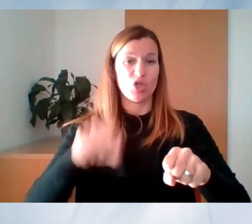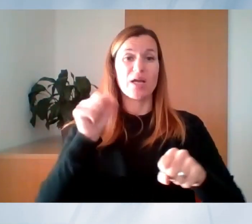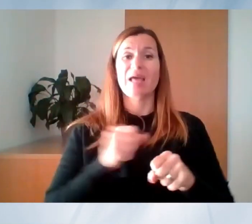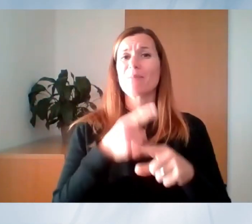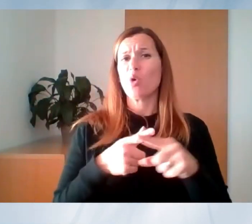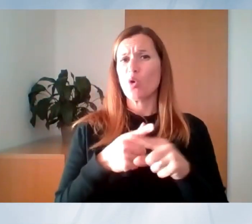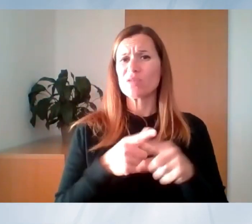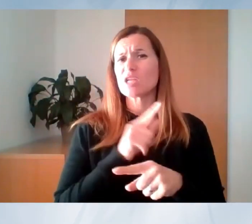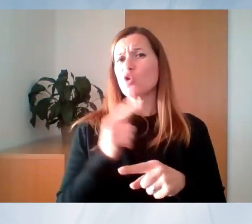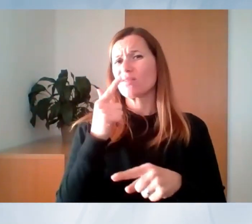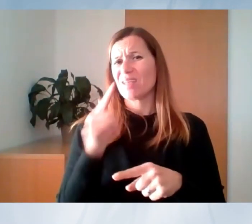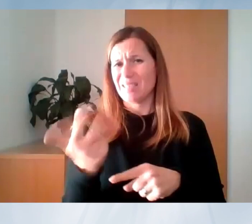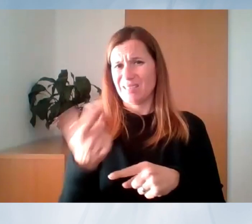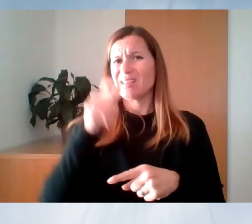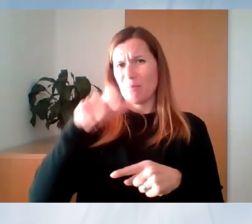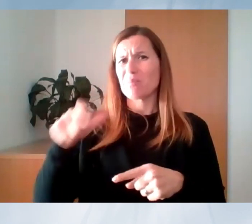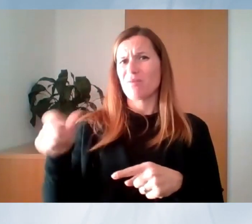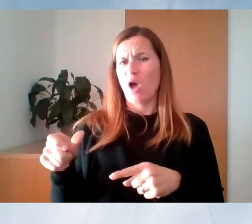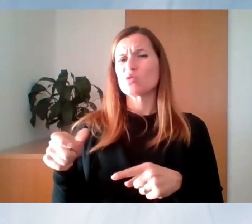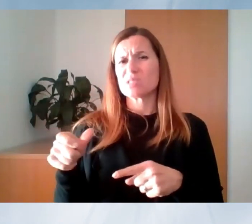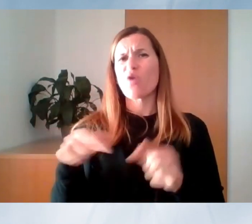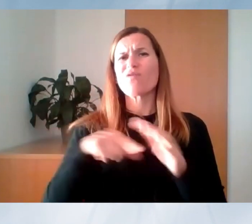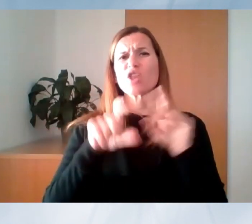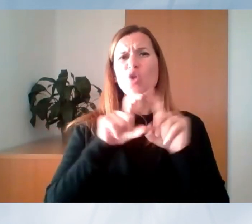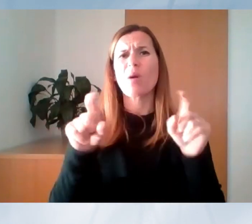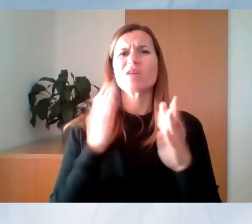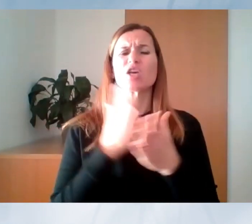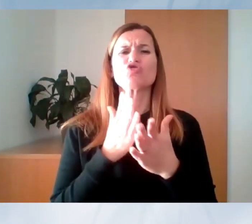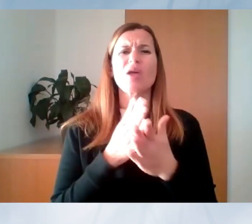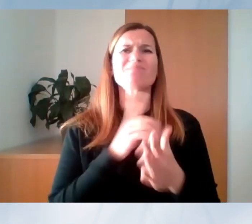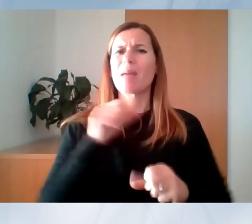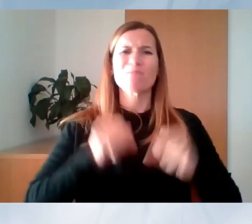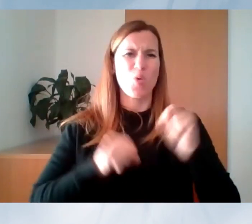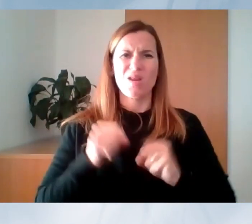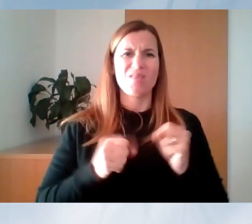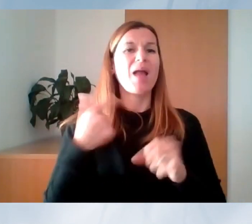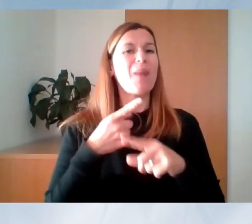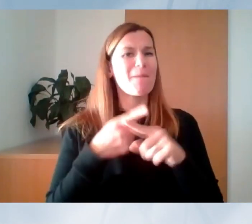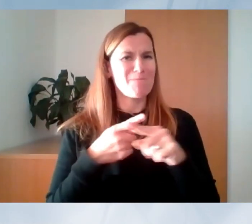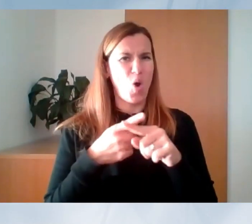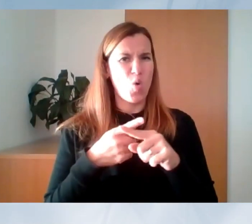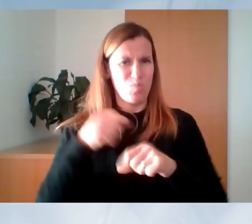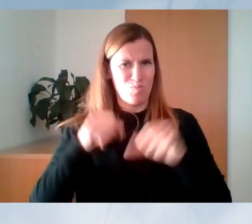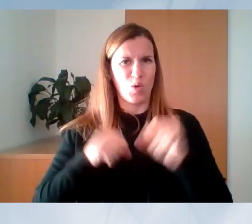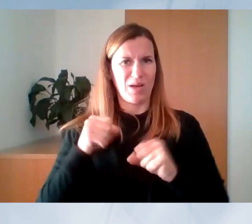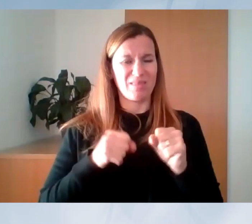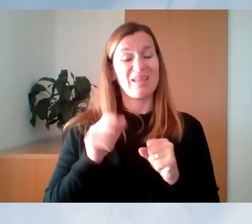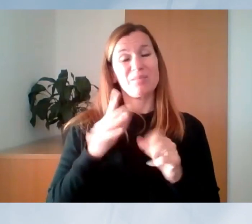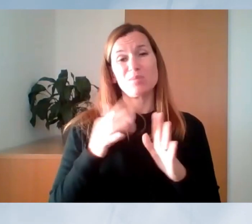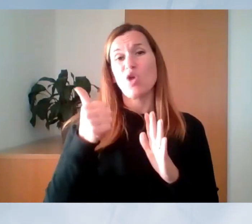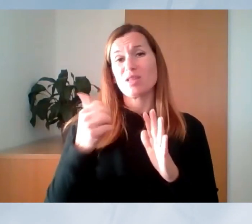do 2/3 stanovalcev danes v domovih je nepokretnih ali pa polpokretnih. In